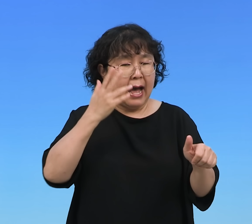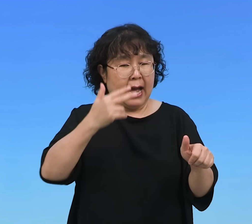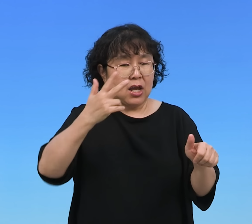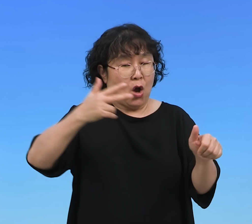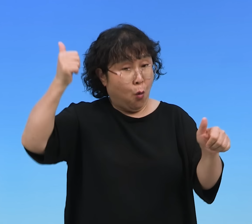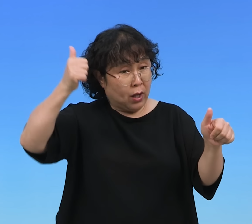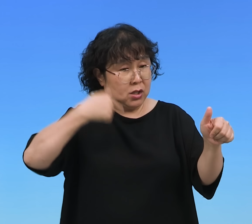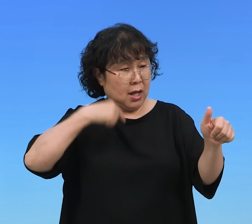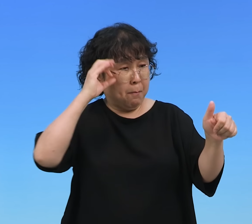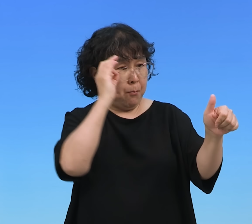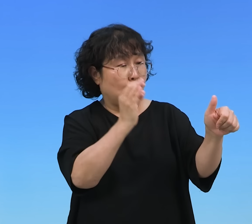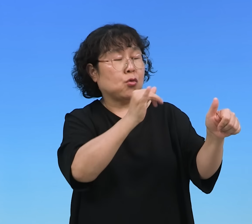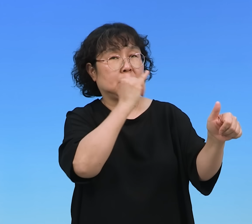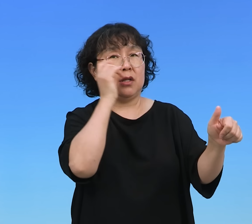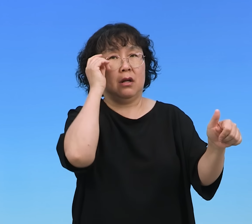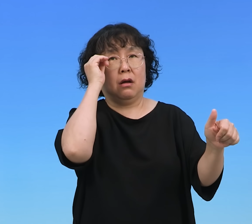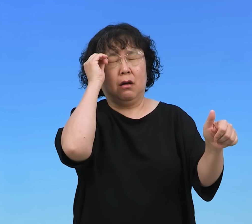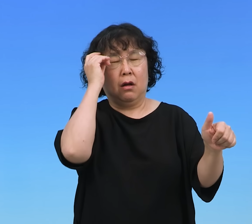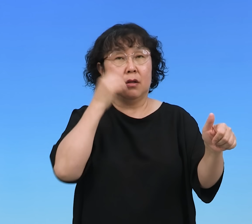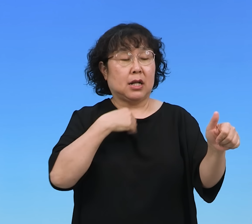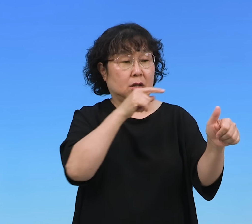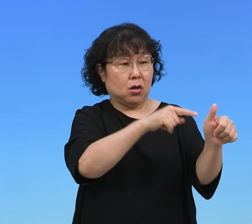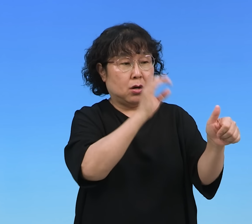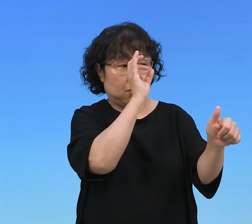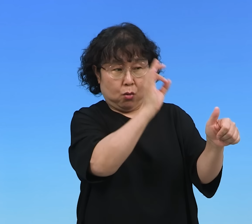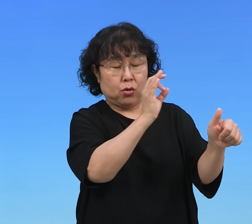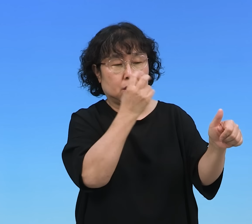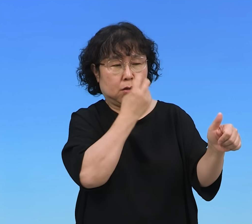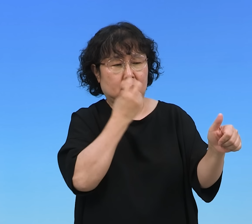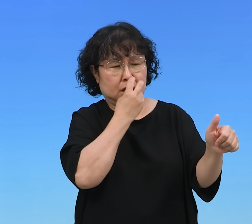모든 걸 다 기억하고 있다. 난 여전히 너에게 집중하고 있다.